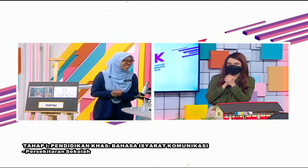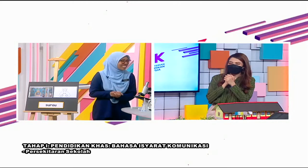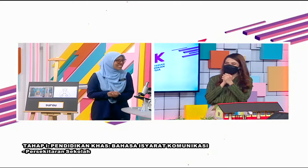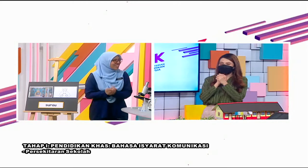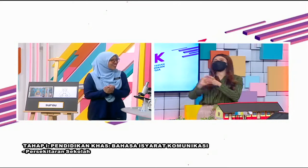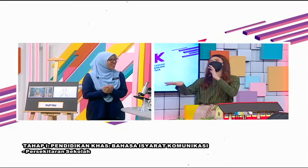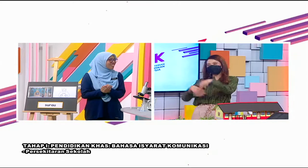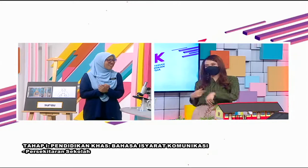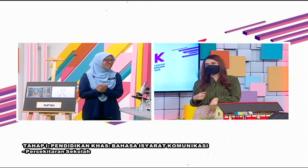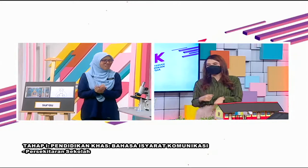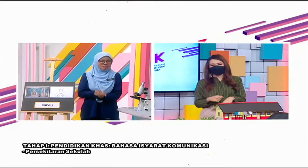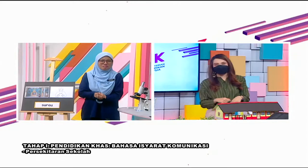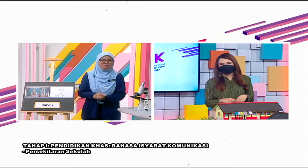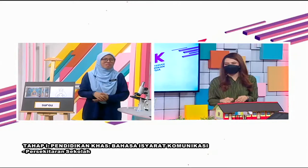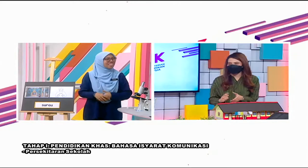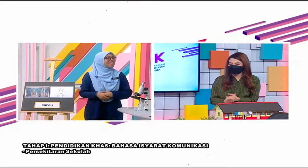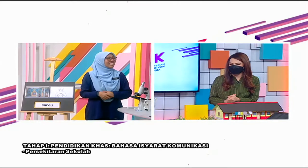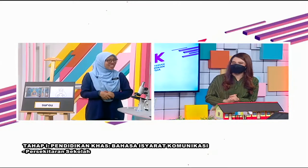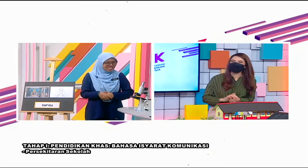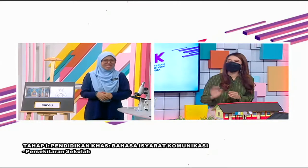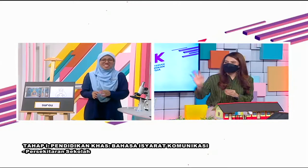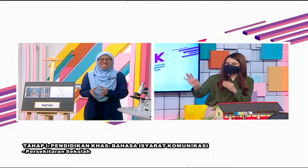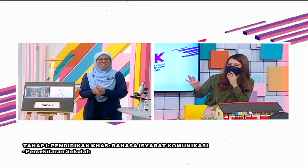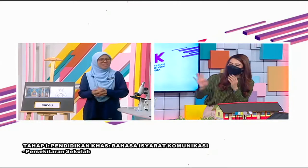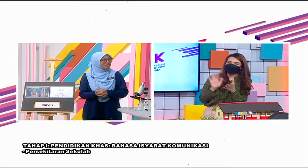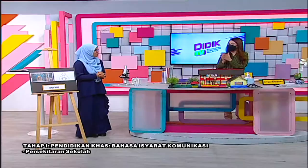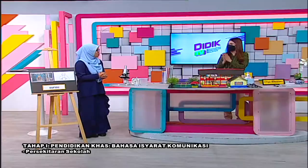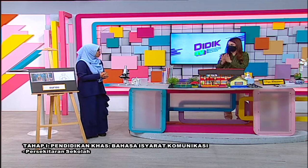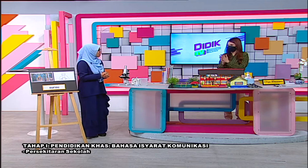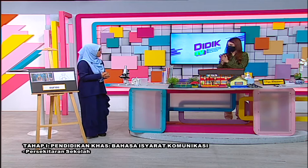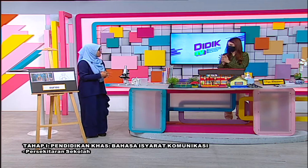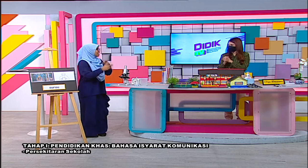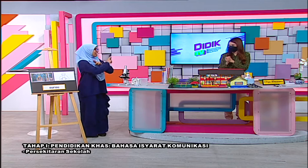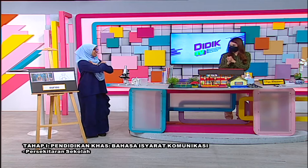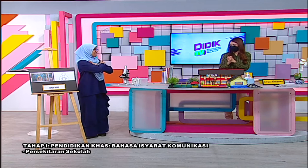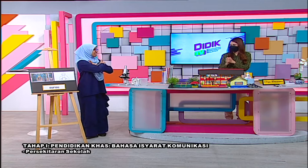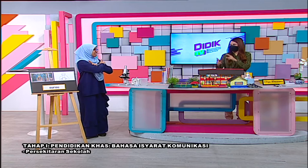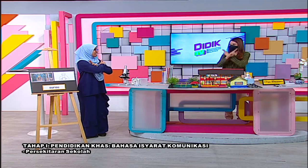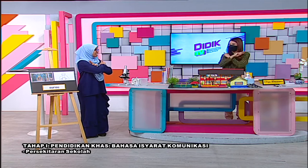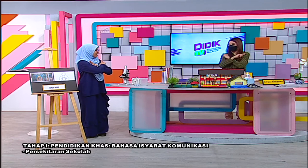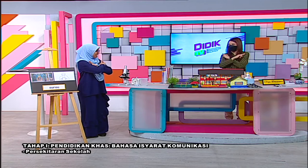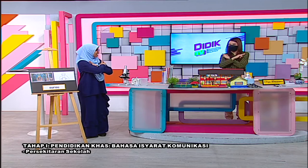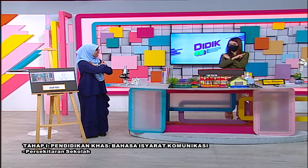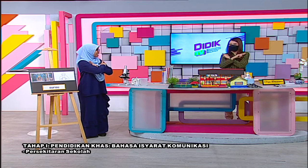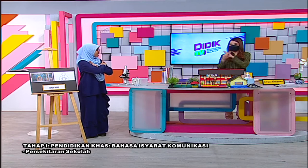Nanti kita sama-samalah jadi pengacara cikgu tahu. Cikgu, kalau nak rehat macam mana? Okey, rehat. Rehat macam ni? Ni